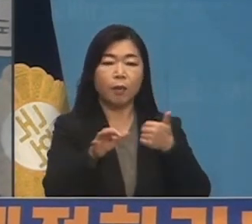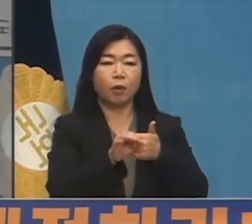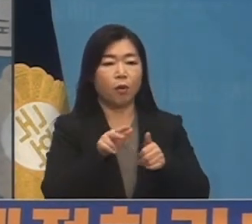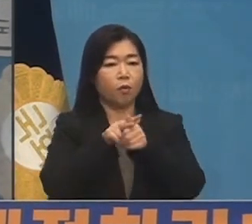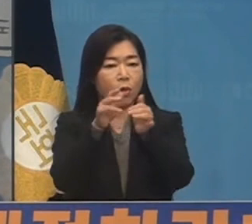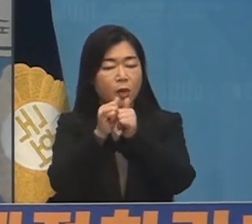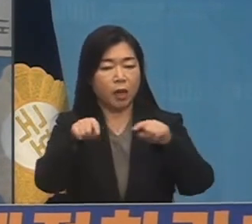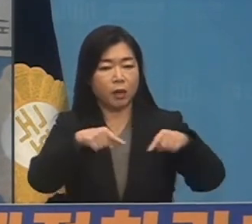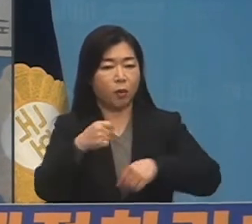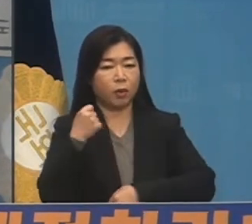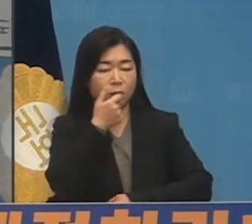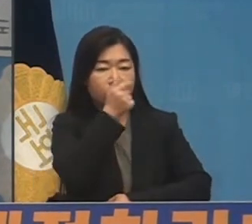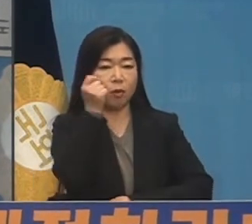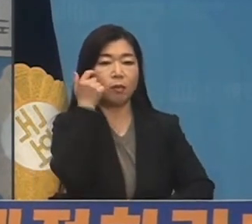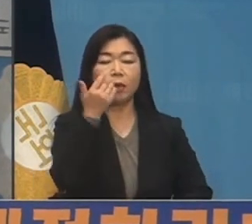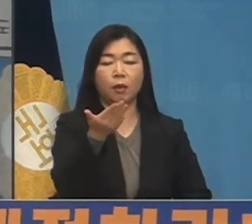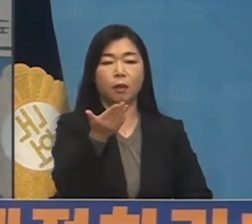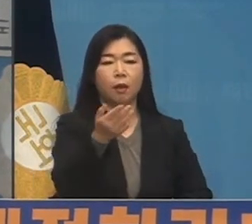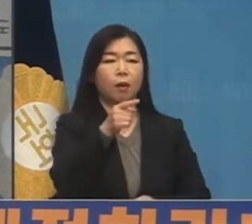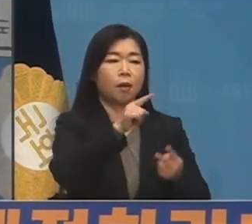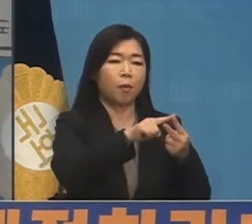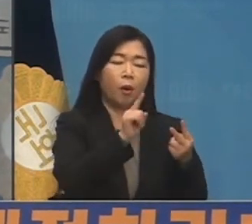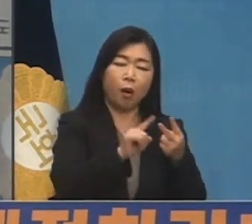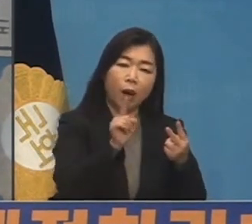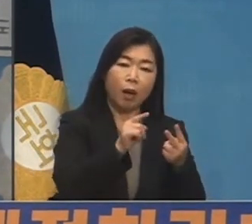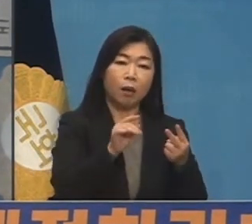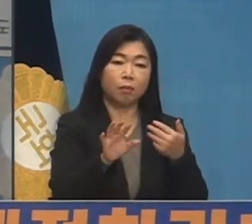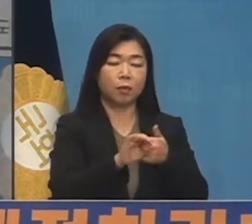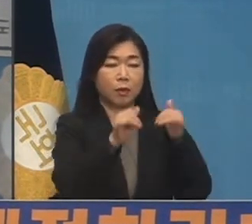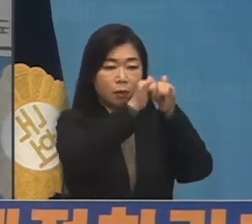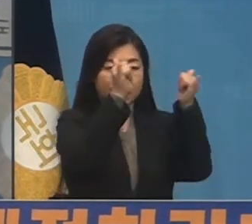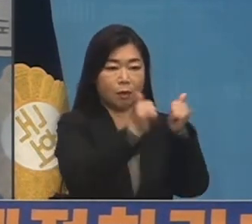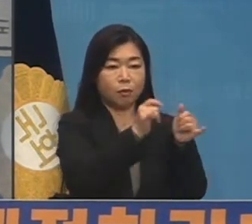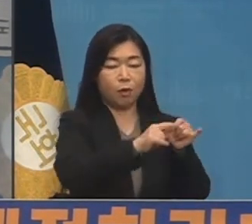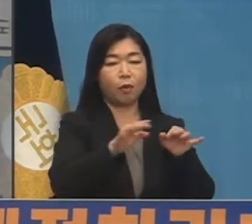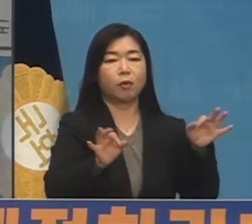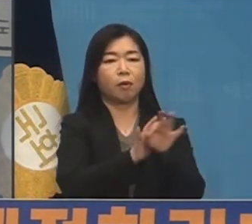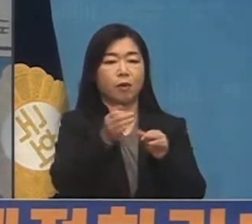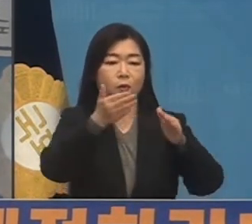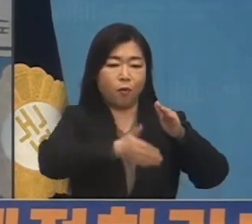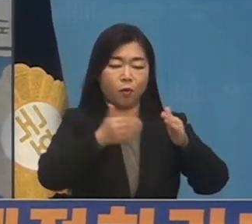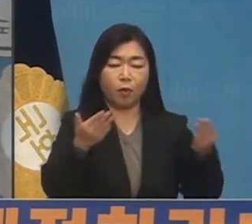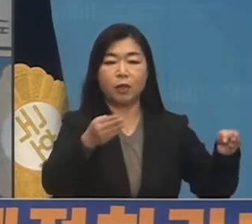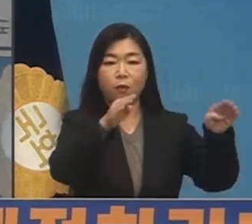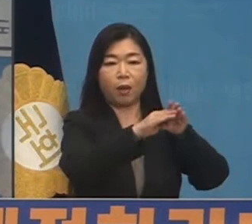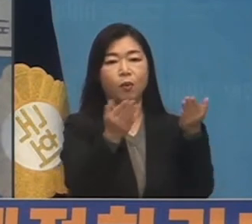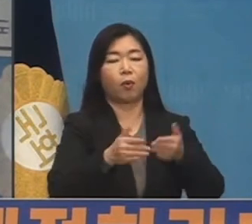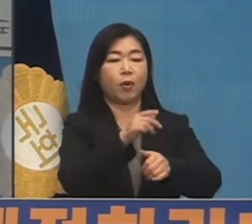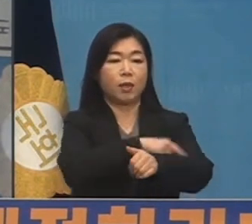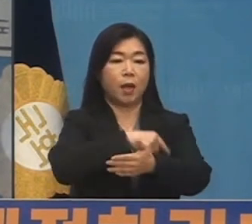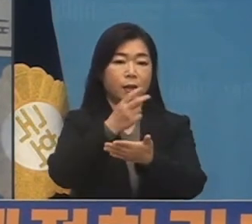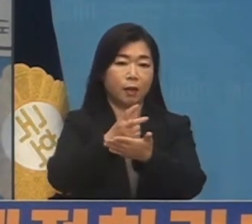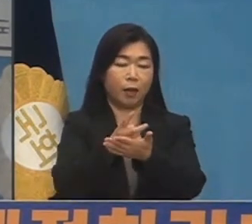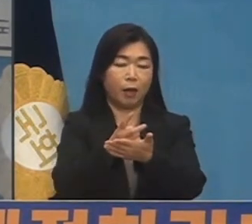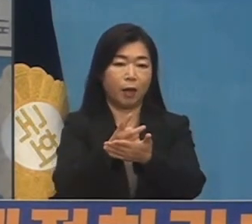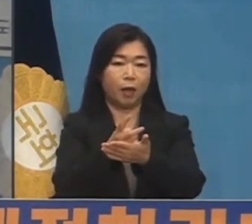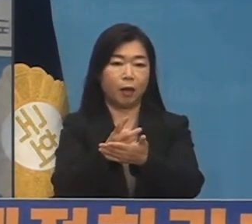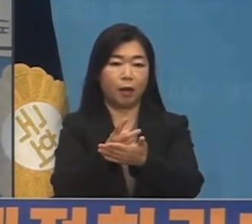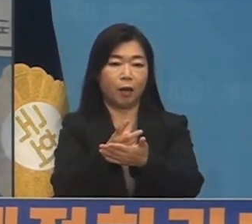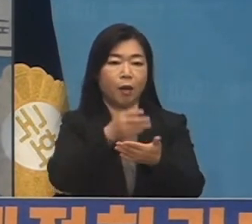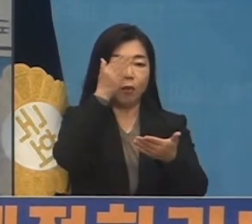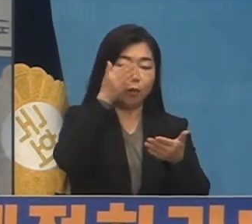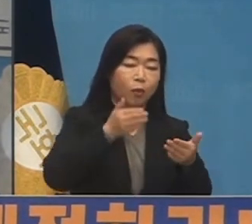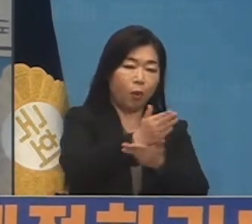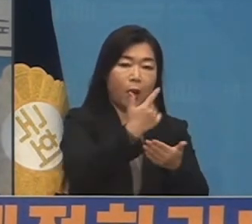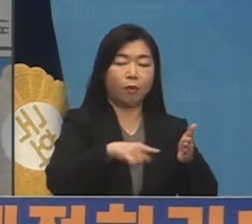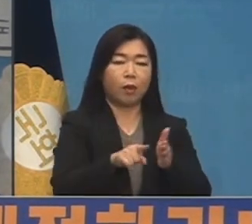없는 것인가? 이것도 아니라면 사회적 경제를 공공기관 노동이사제의 들러리로 이용하기